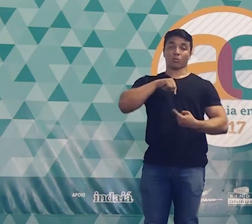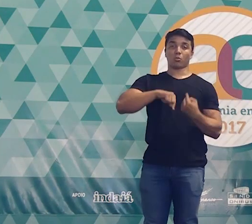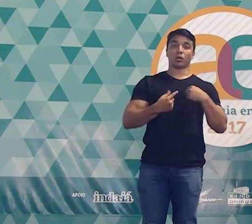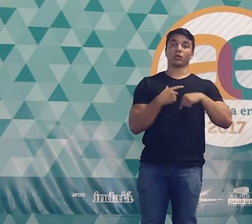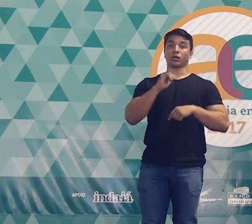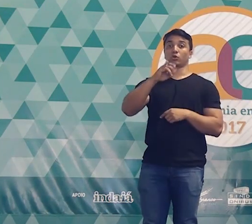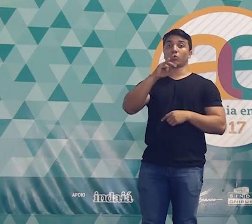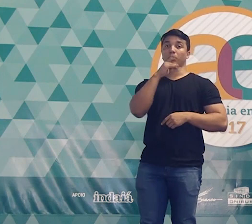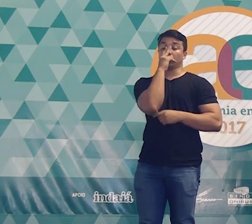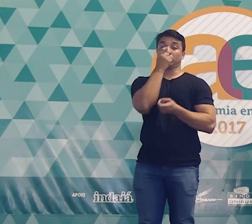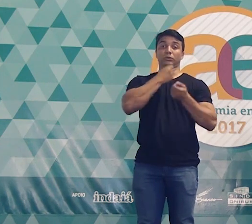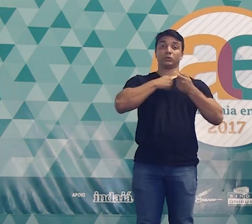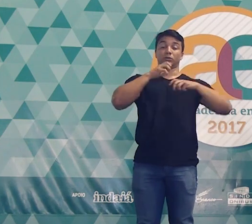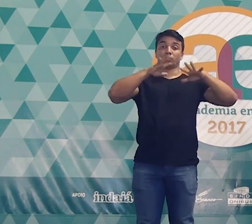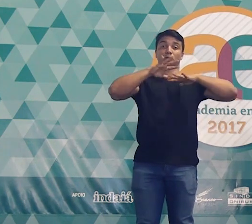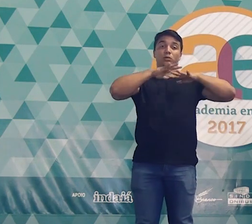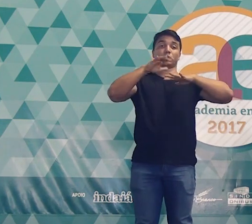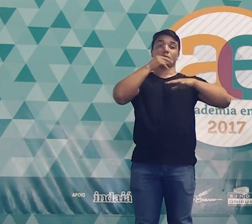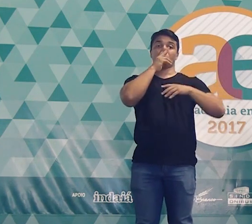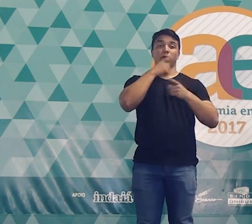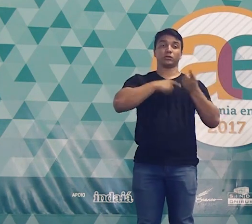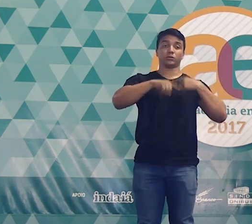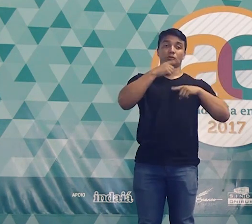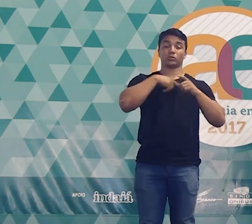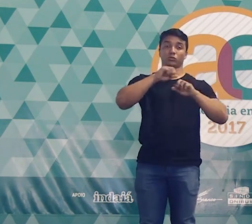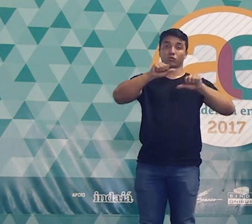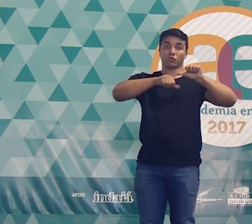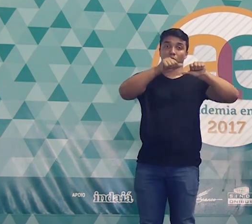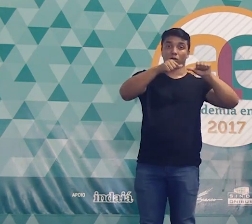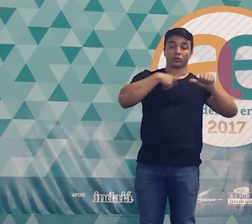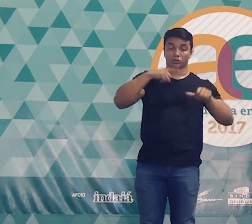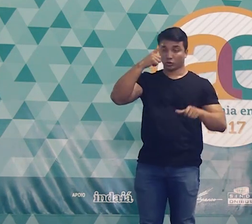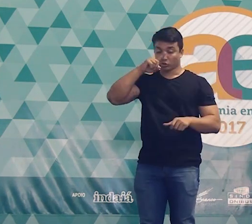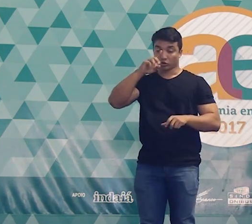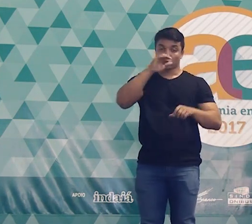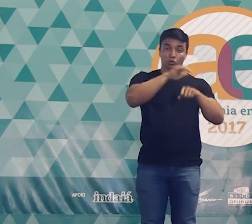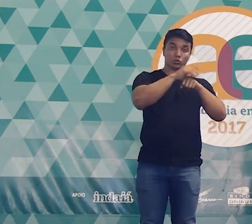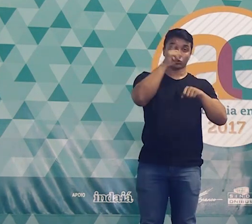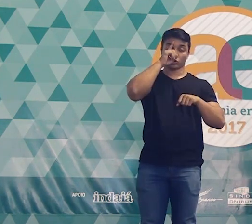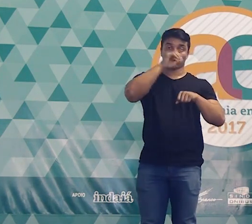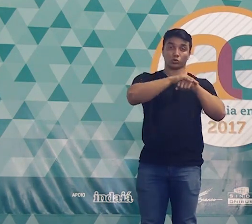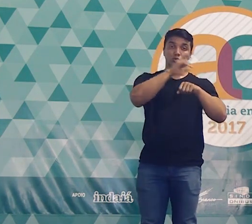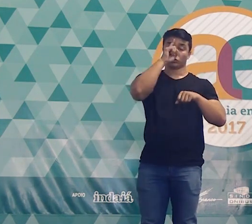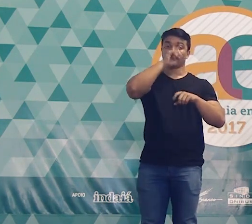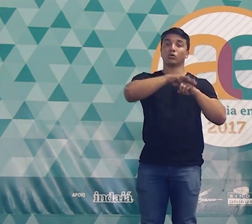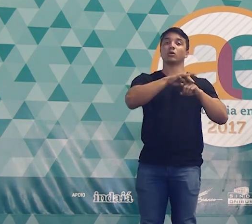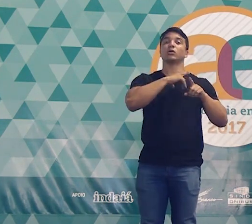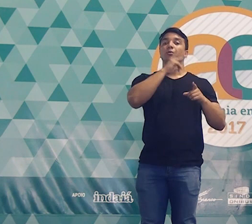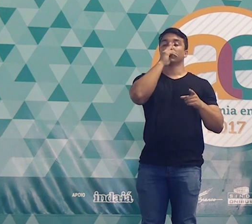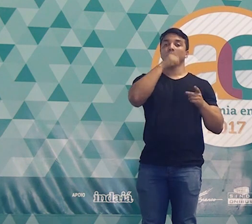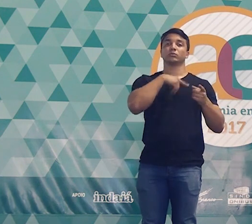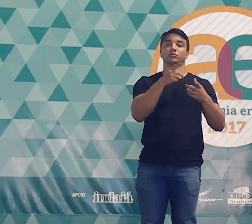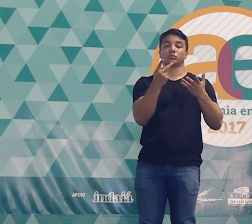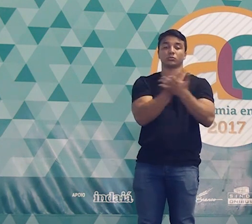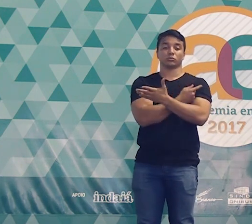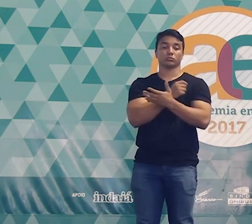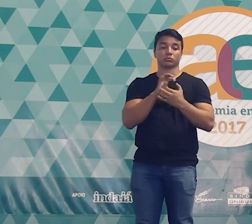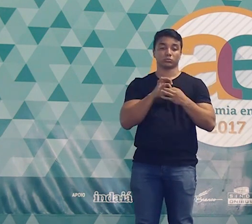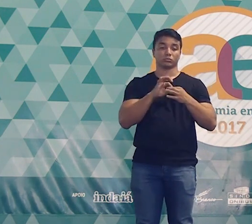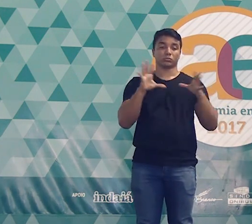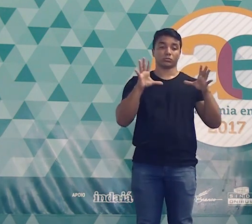em apuros, em ciclos variáveis, noturnos e diurnos. Contudo, raramente ela nos acende, tá